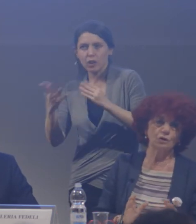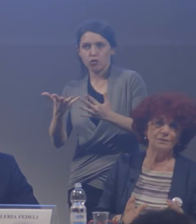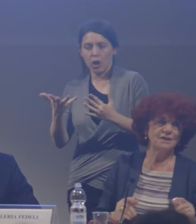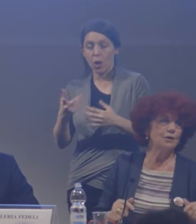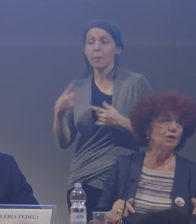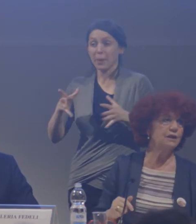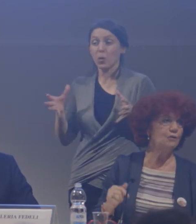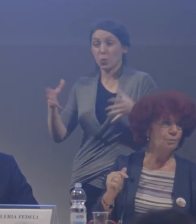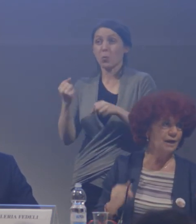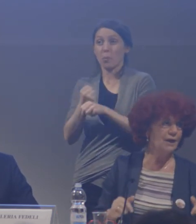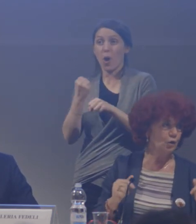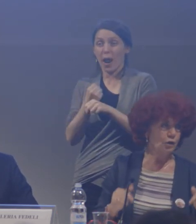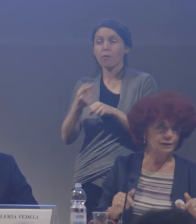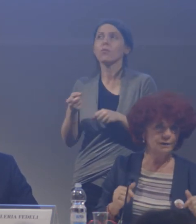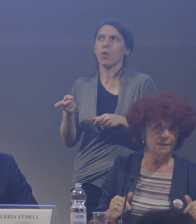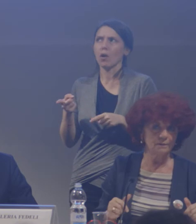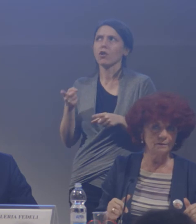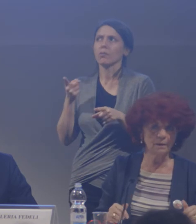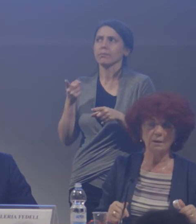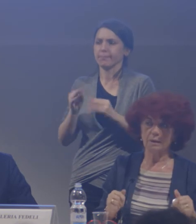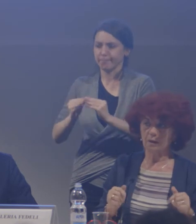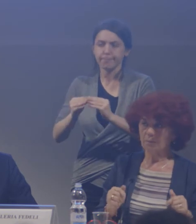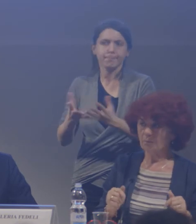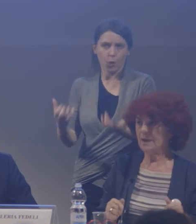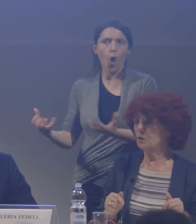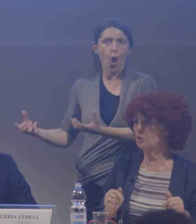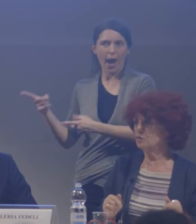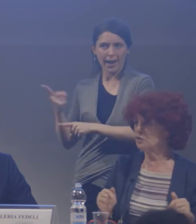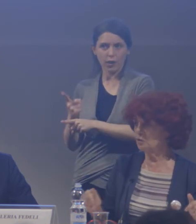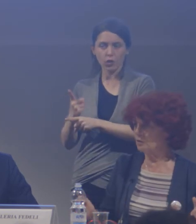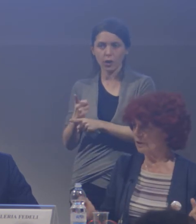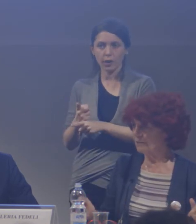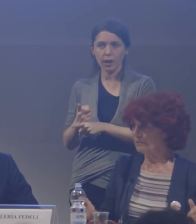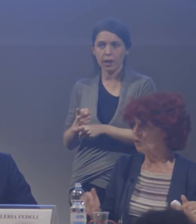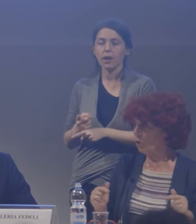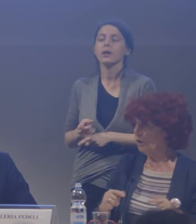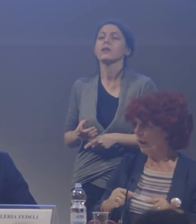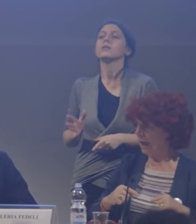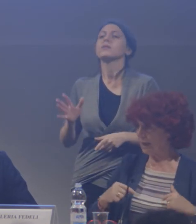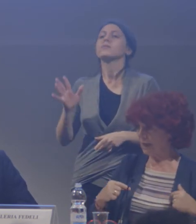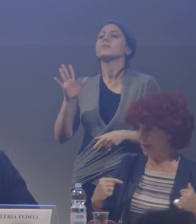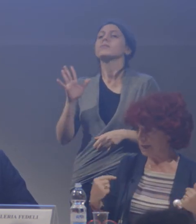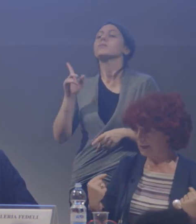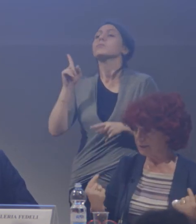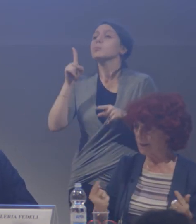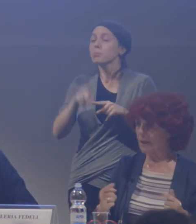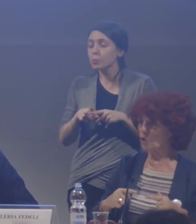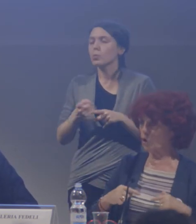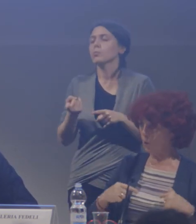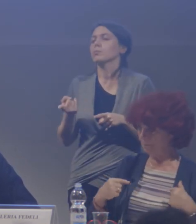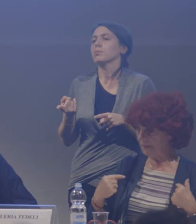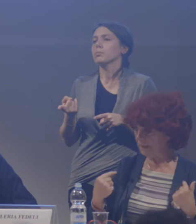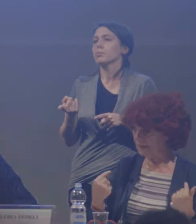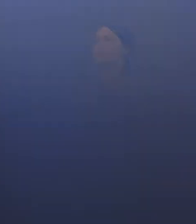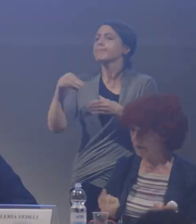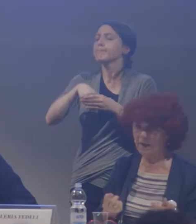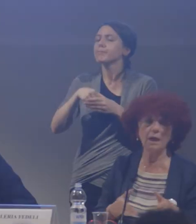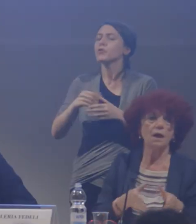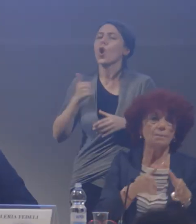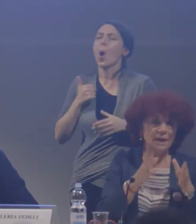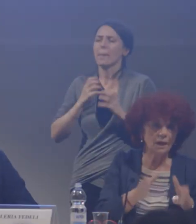di lavoro del Ministero, che deve operare concretamente, Marco Rossidoria, con anche all'interno